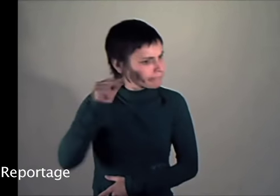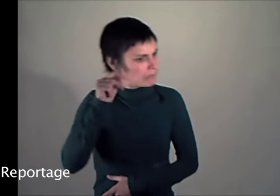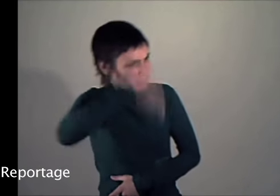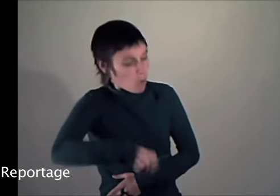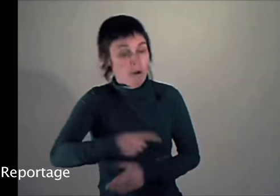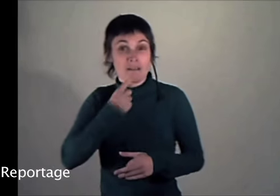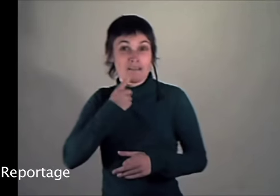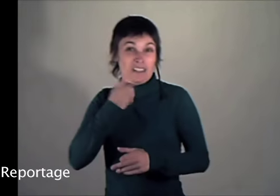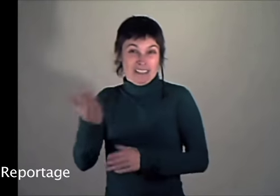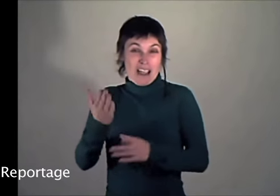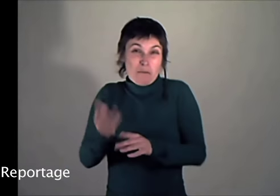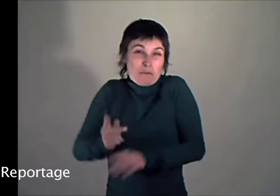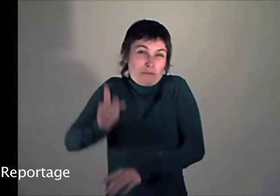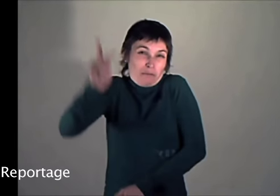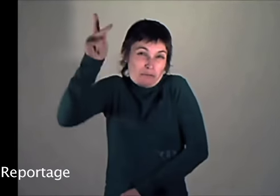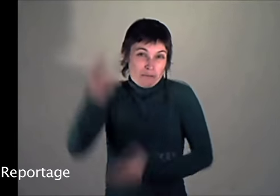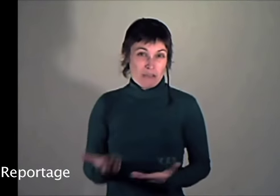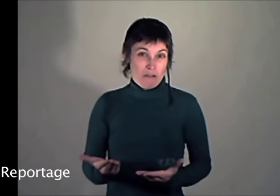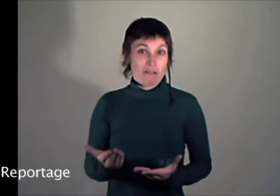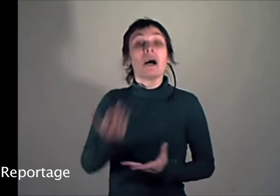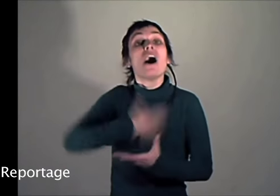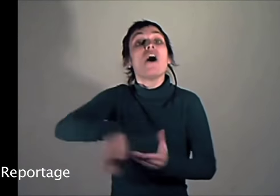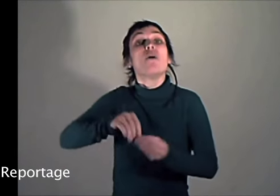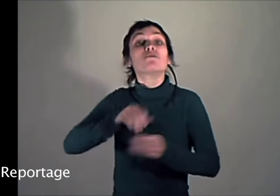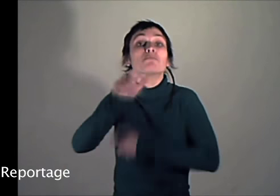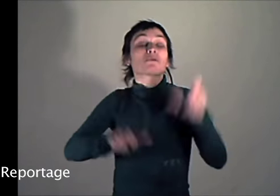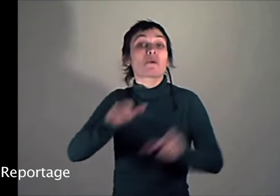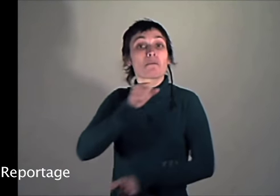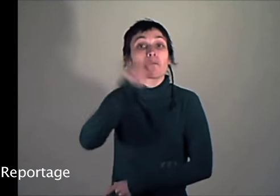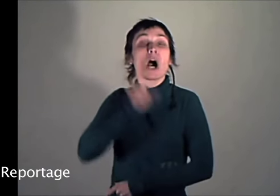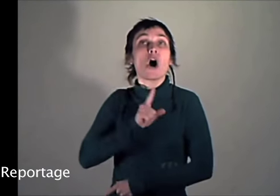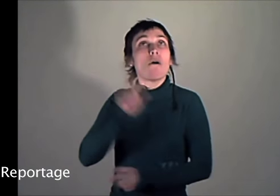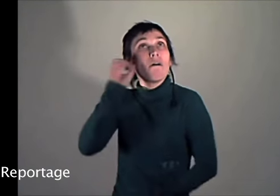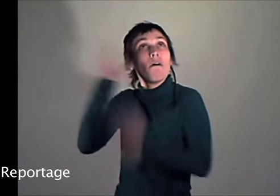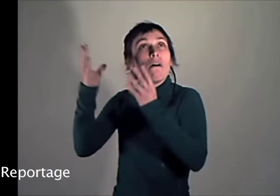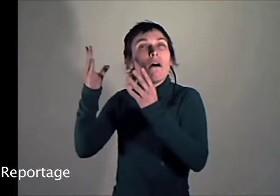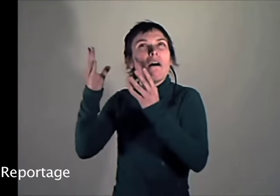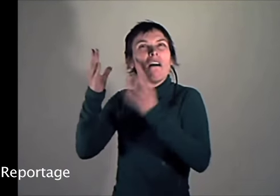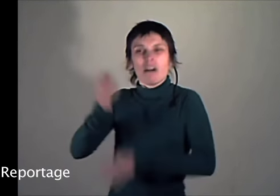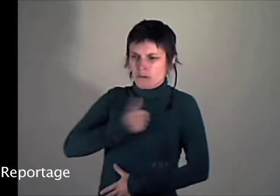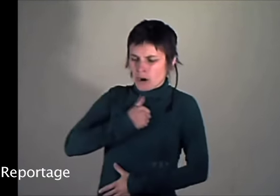faut entendre, il faut faire des efforts, il faut parler. Et ce truc-là se développe et se